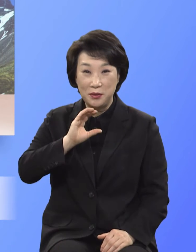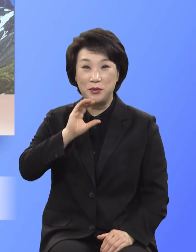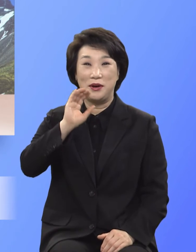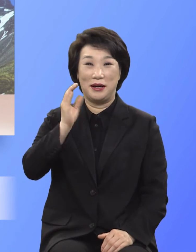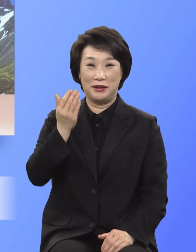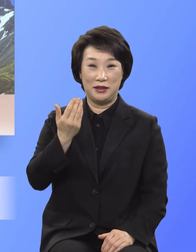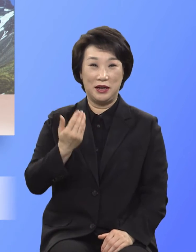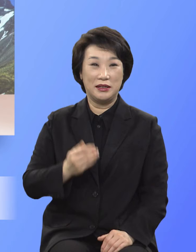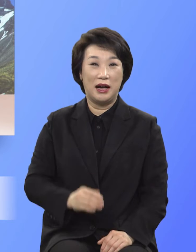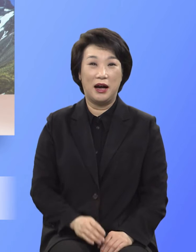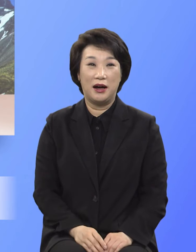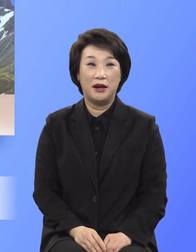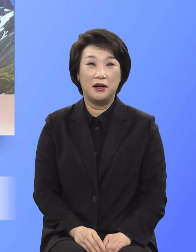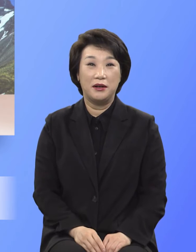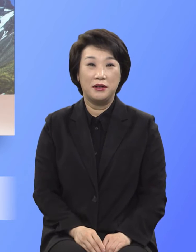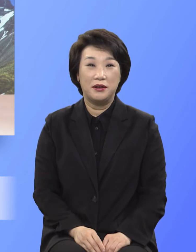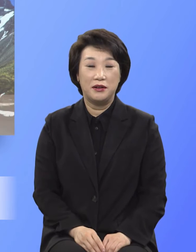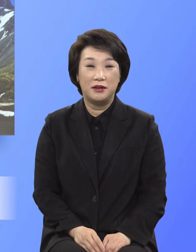참된 음료로다.